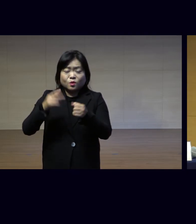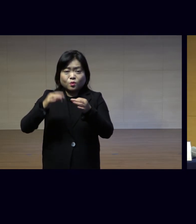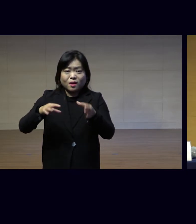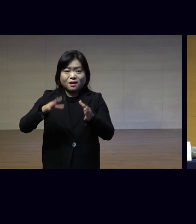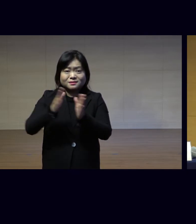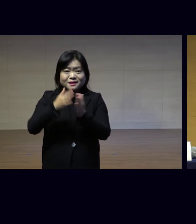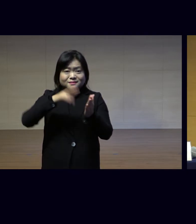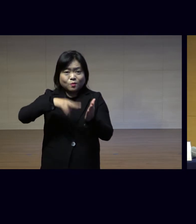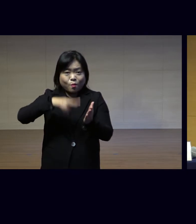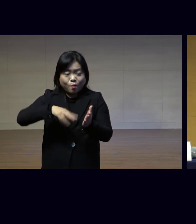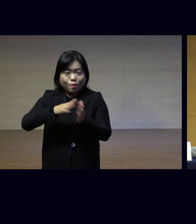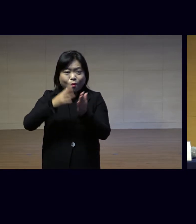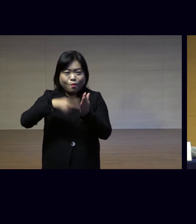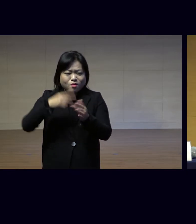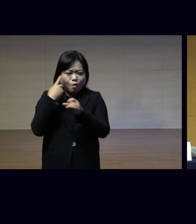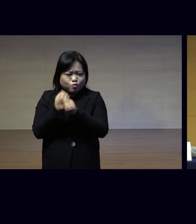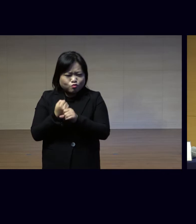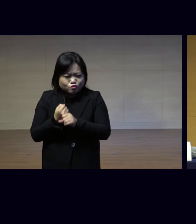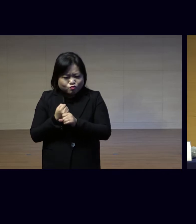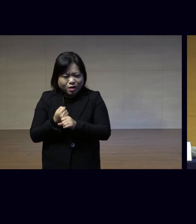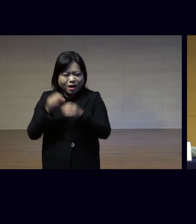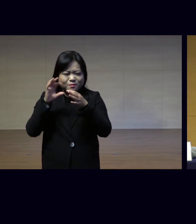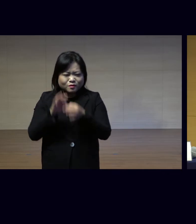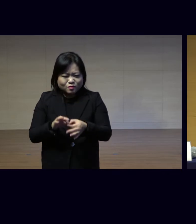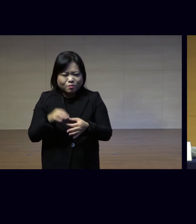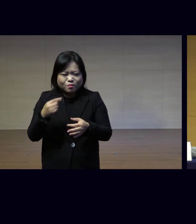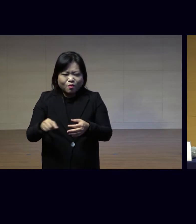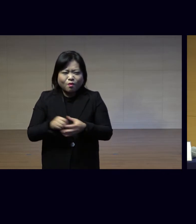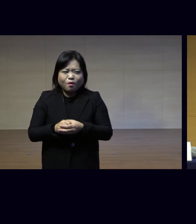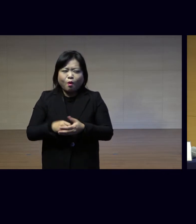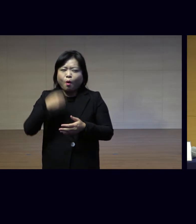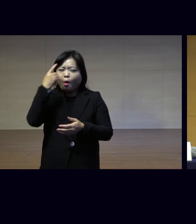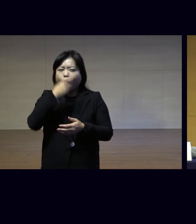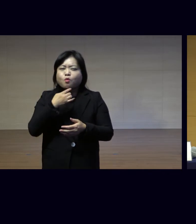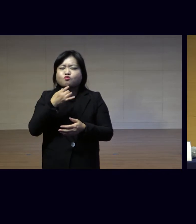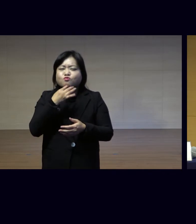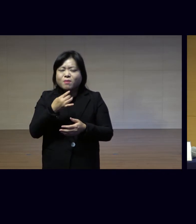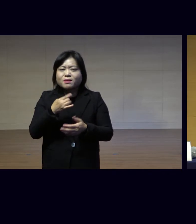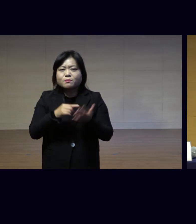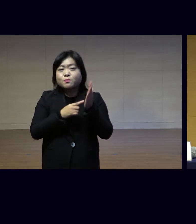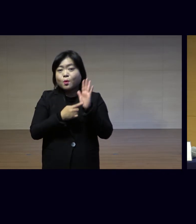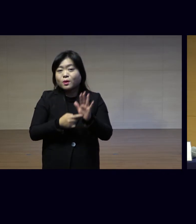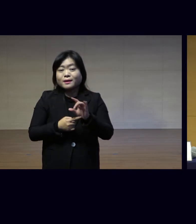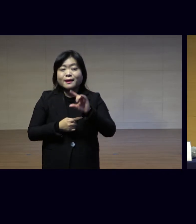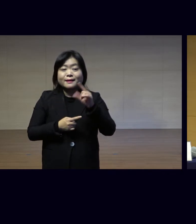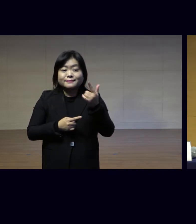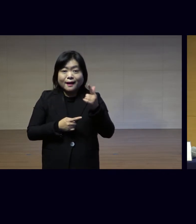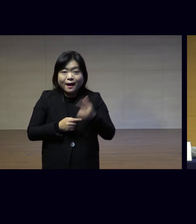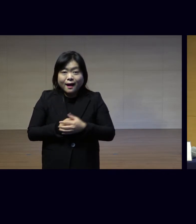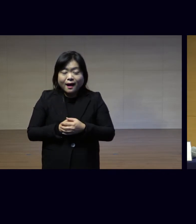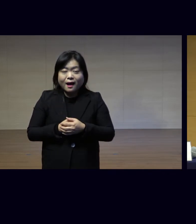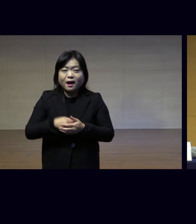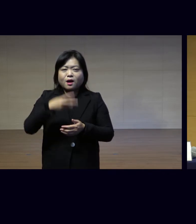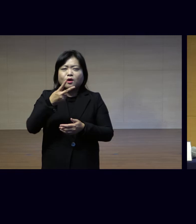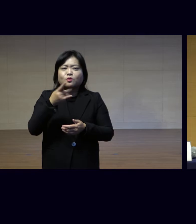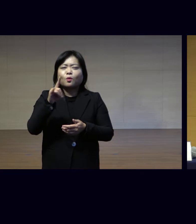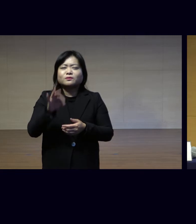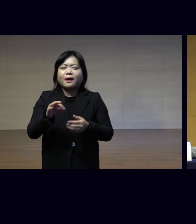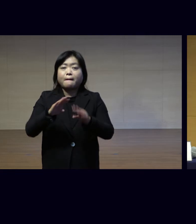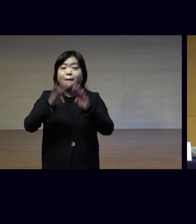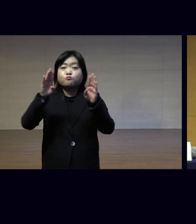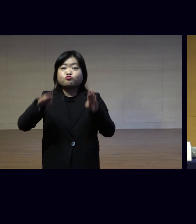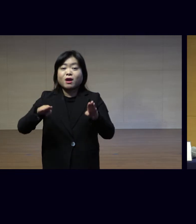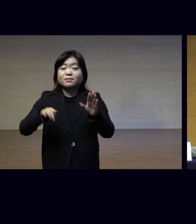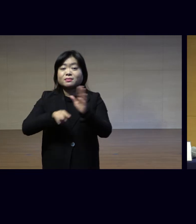읽고 발자크에 대한 연구를 하면서 그냥 단 얼굴만 하는 게 아니라 아마 로댕 박물관 가보신